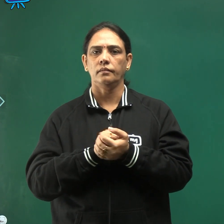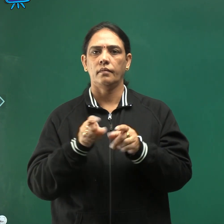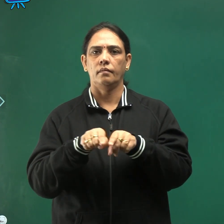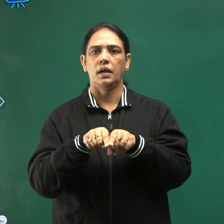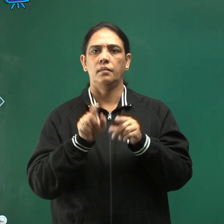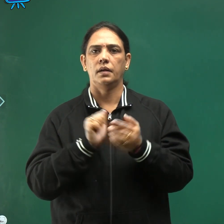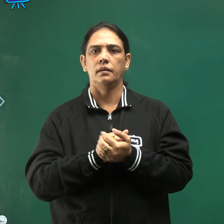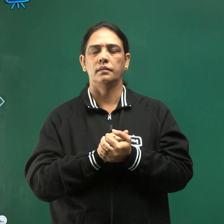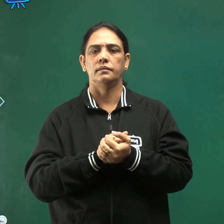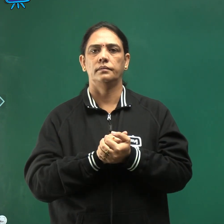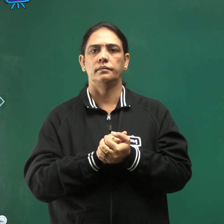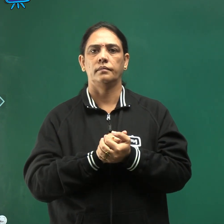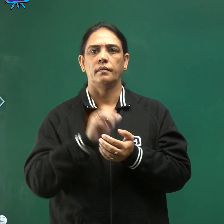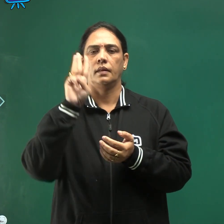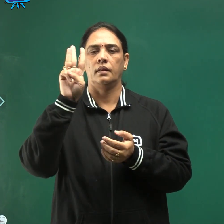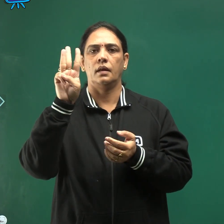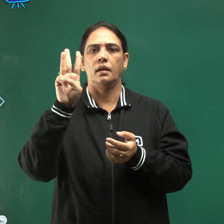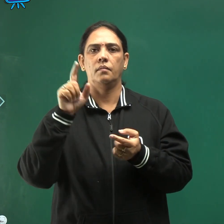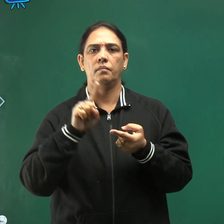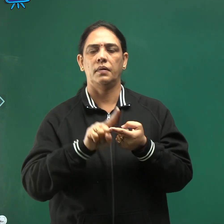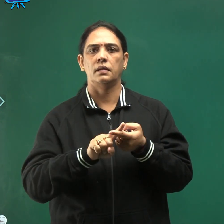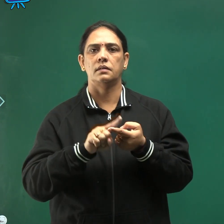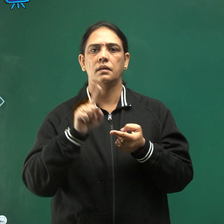बराबर 3 + 1